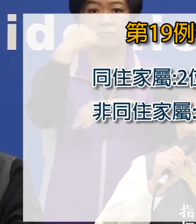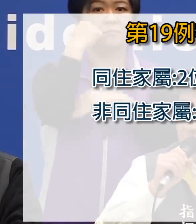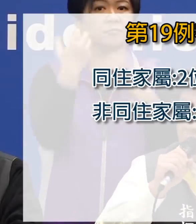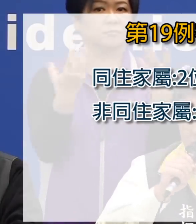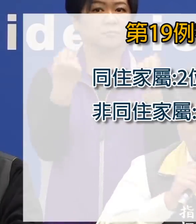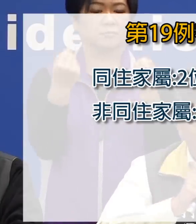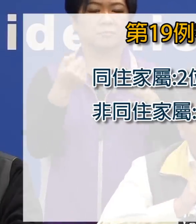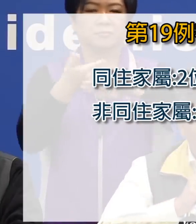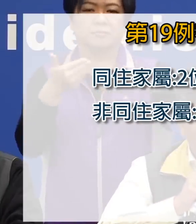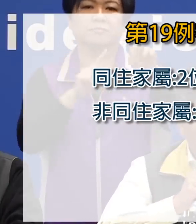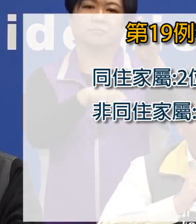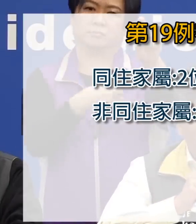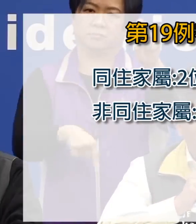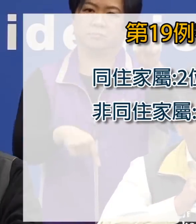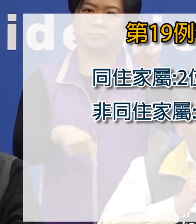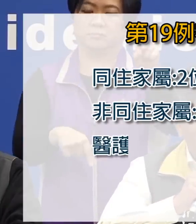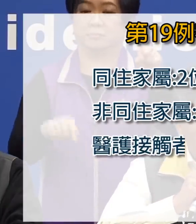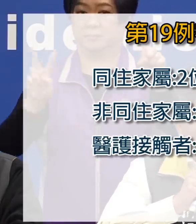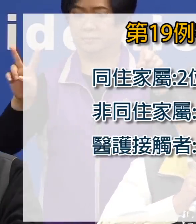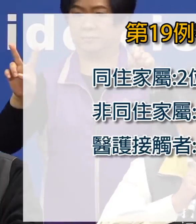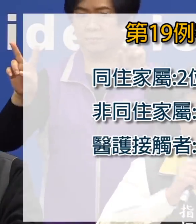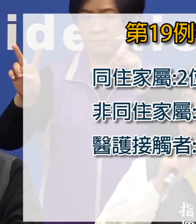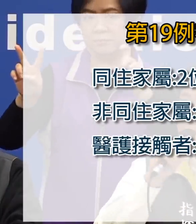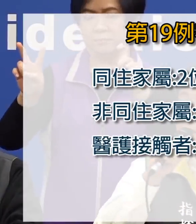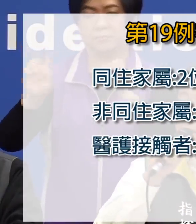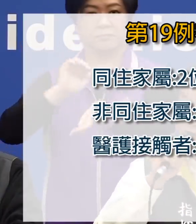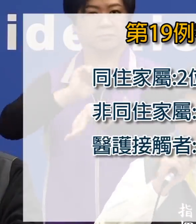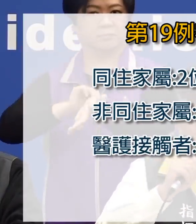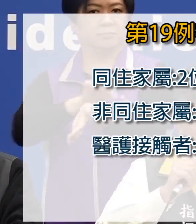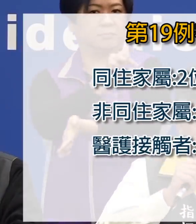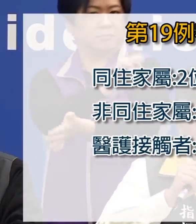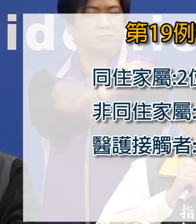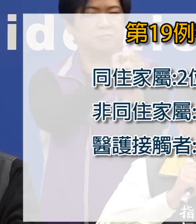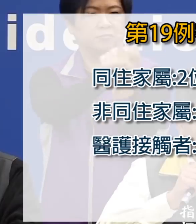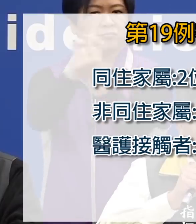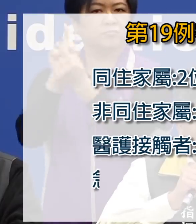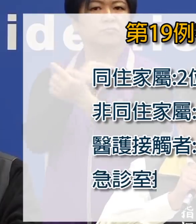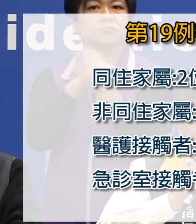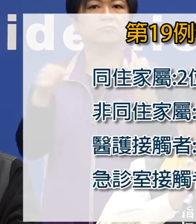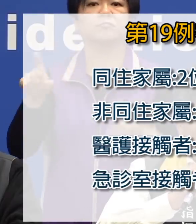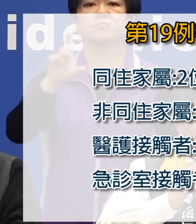有10位，好，那医护的接触者有60位，